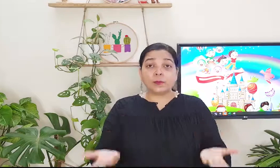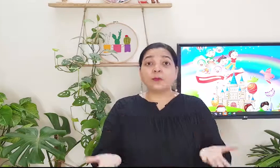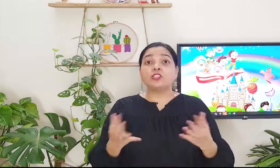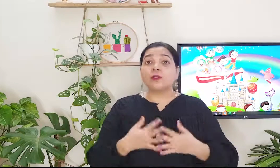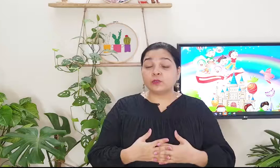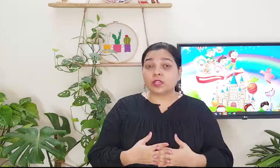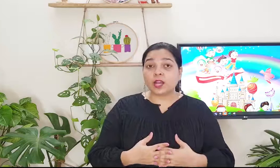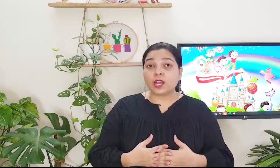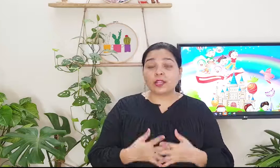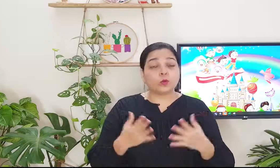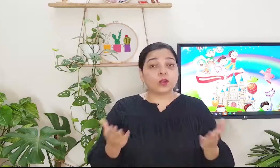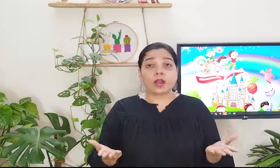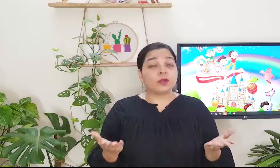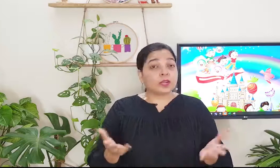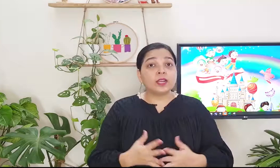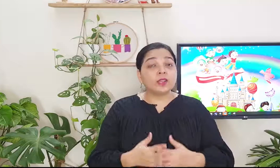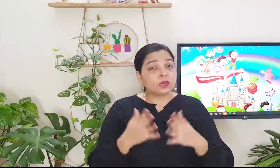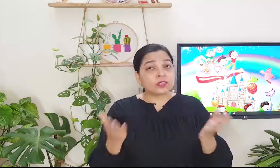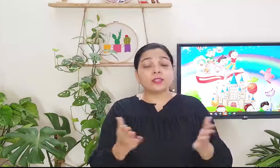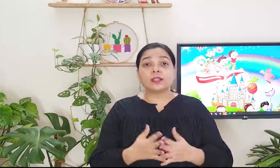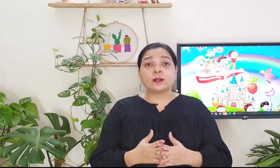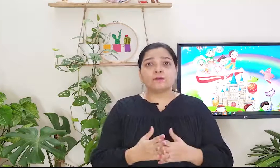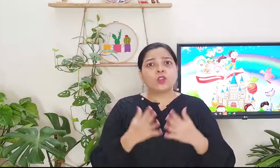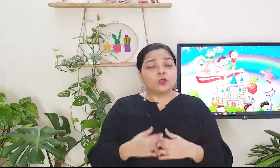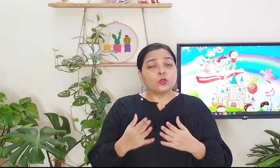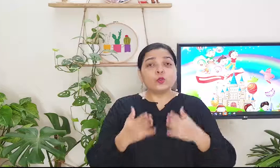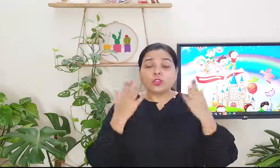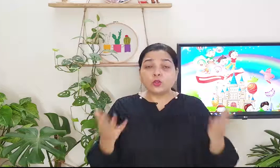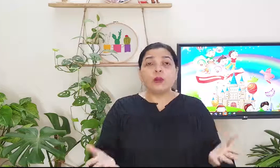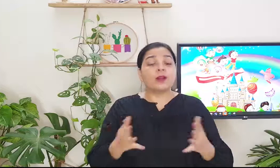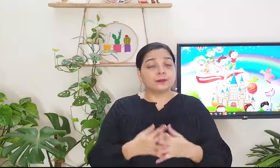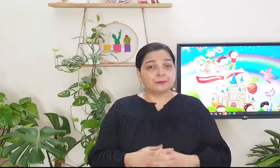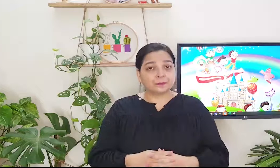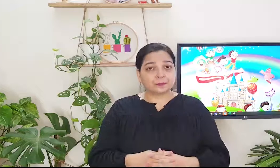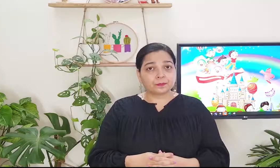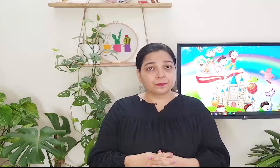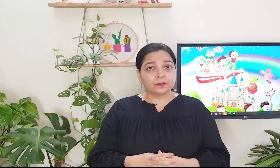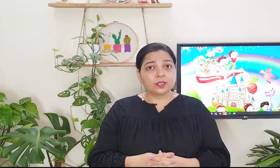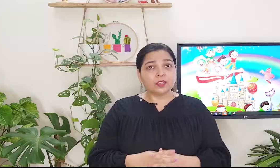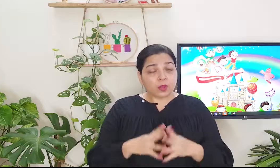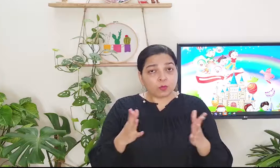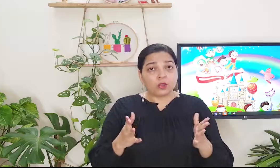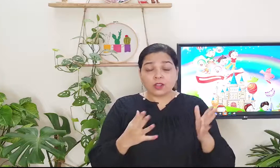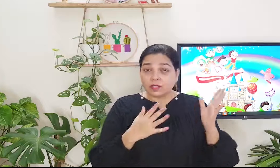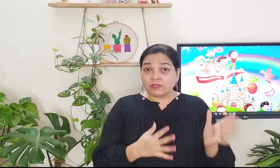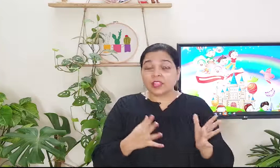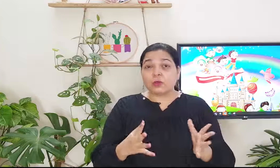ঈশ্বর যদি বলে থাকে কাজ শক্ত নয় সে করতে পারত, তো কোনো কেন যায়নি? সে নিনবে লোকেদেরকে কি